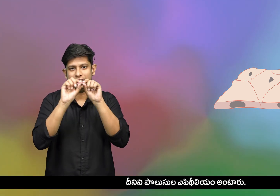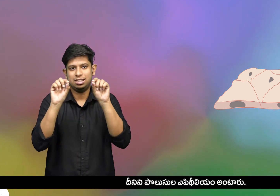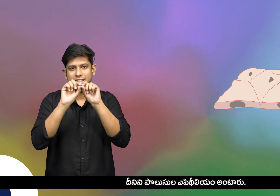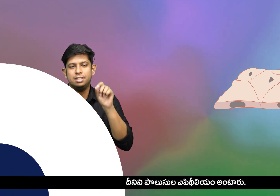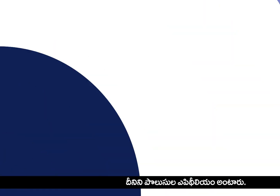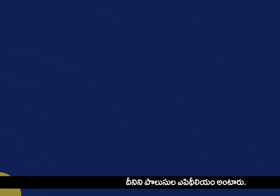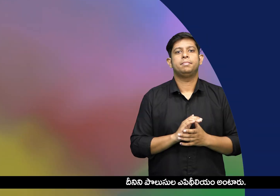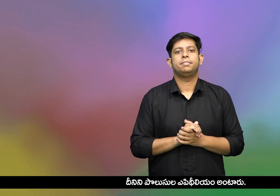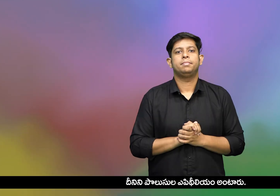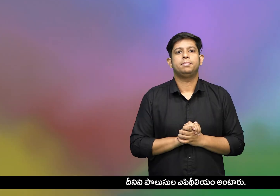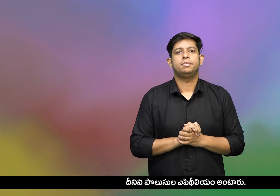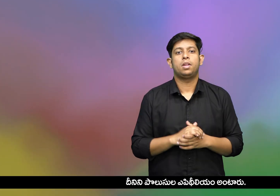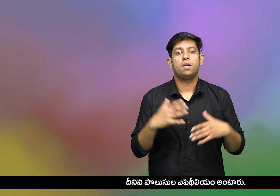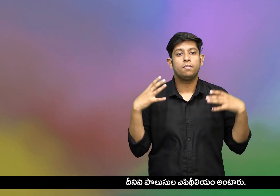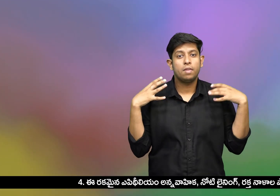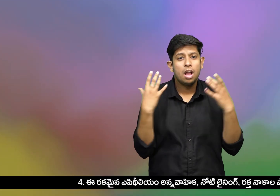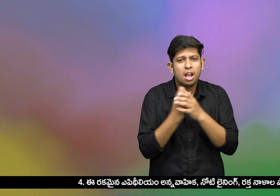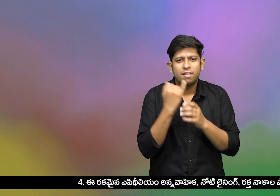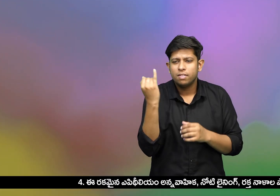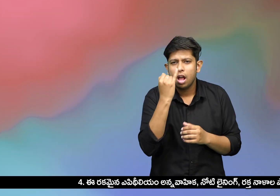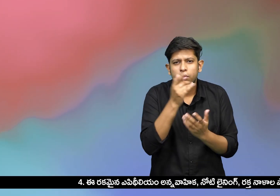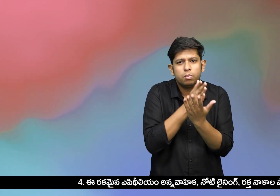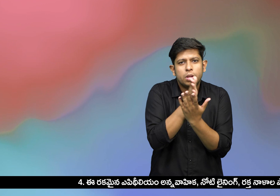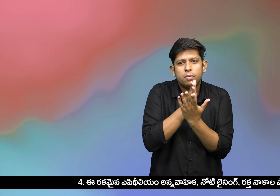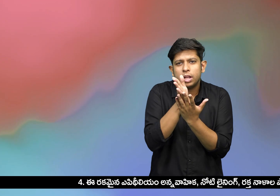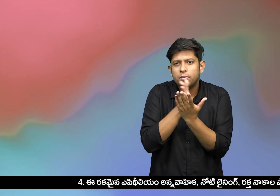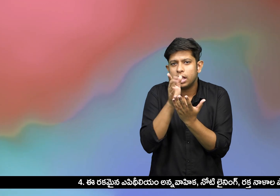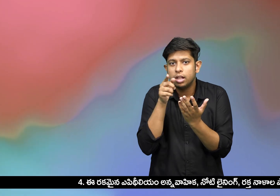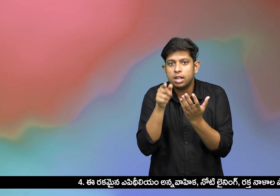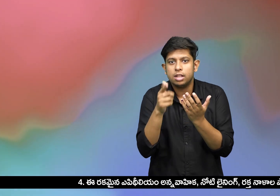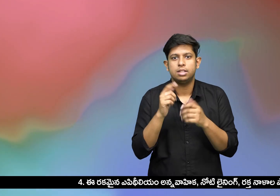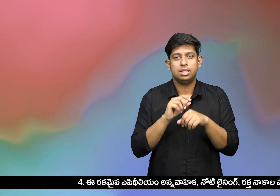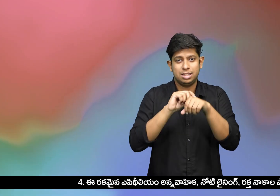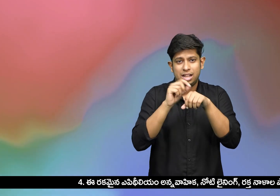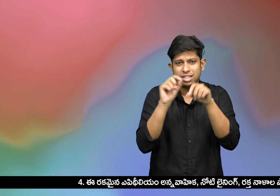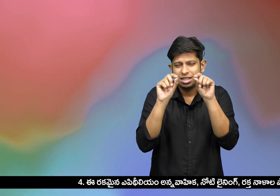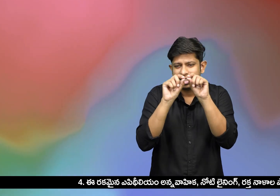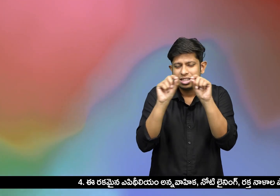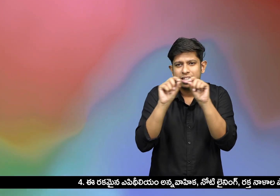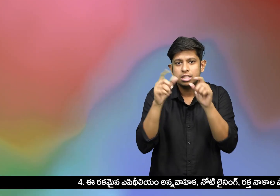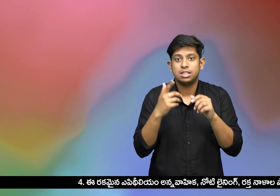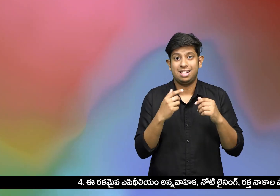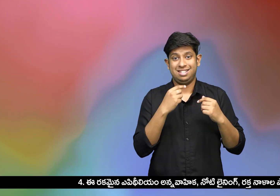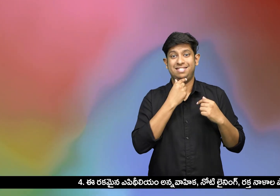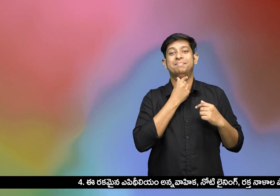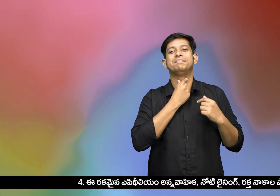పొలుసుల ఎపిథీలియం అంటారు. 4. ఈ రకమైన ఎపిథీలియం అన్నవాహిక, నోటి